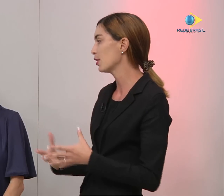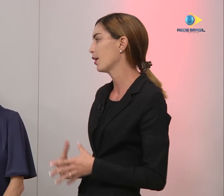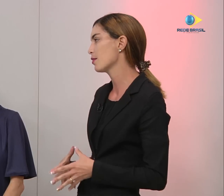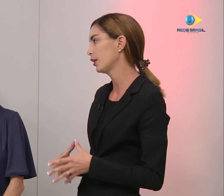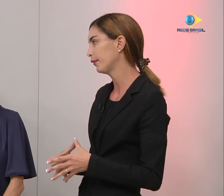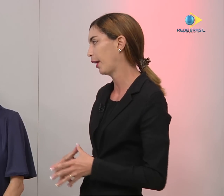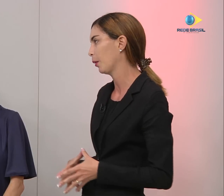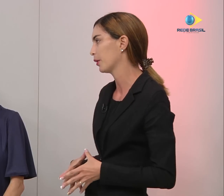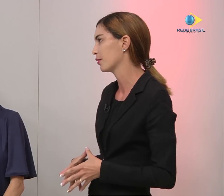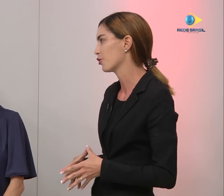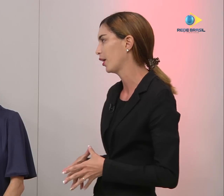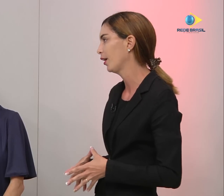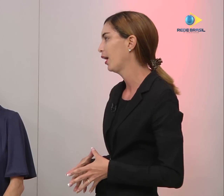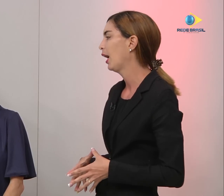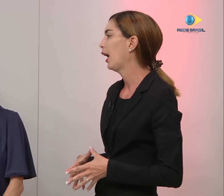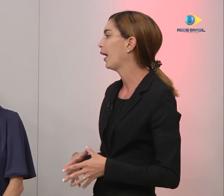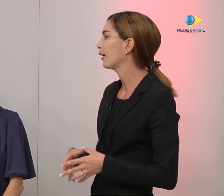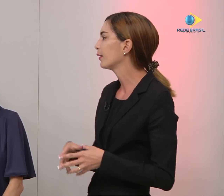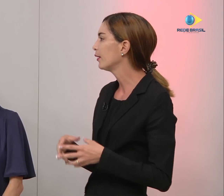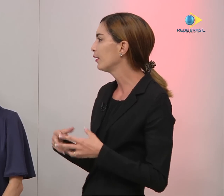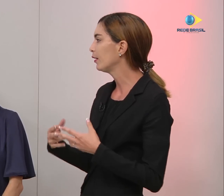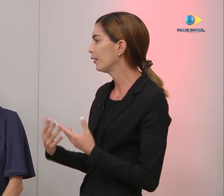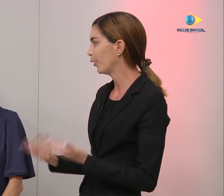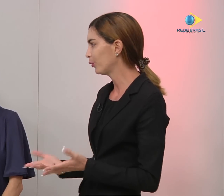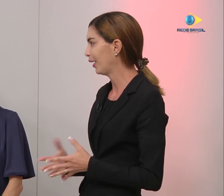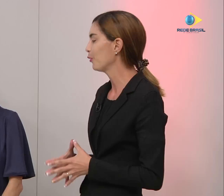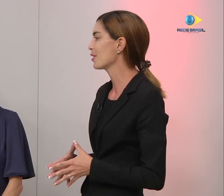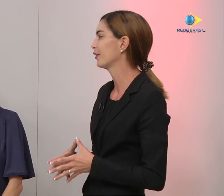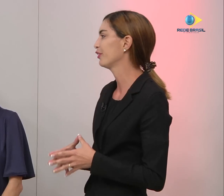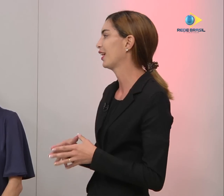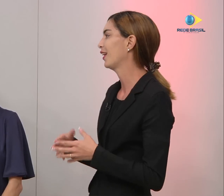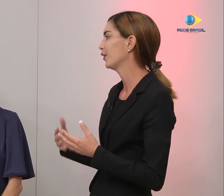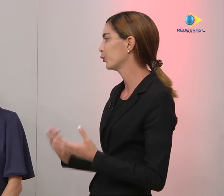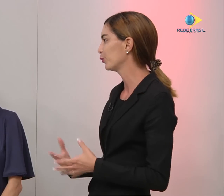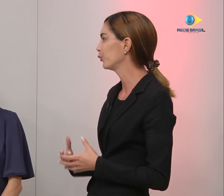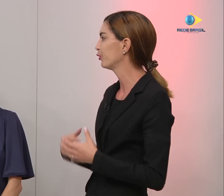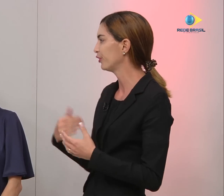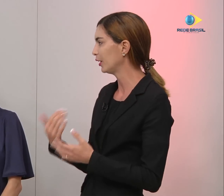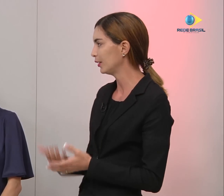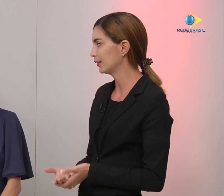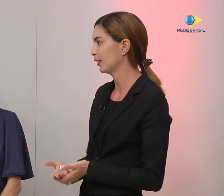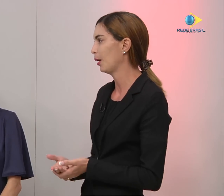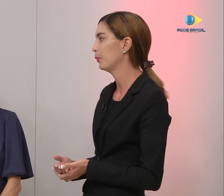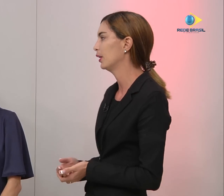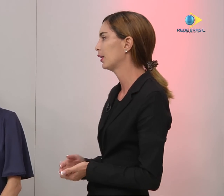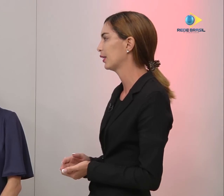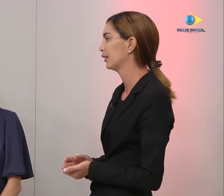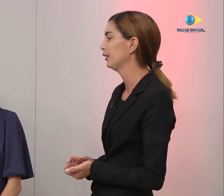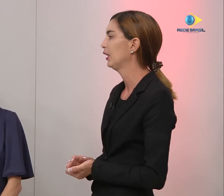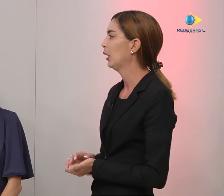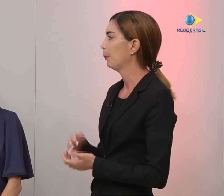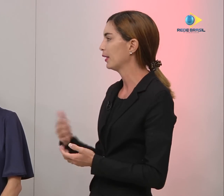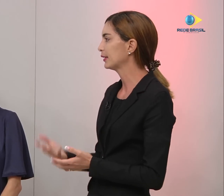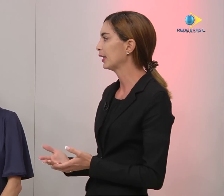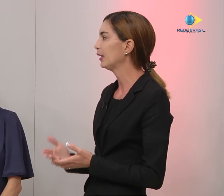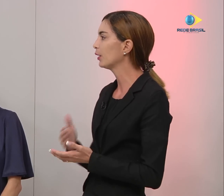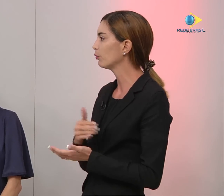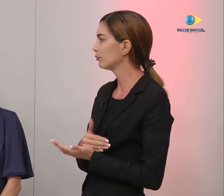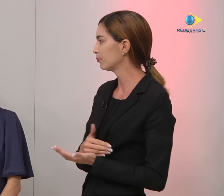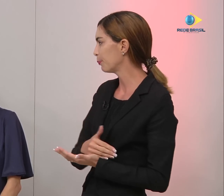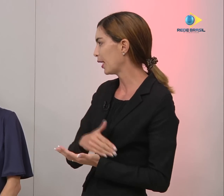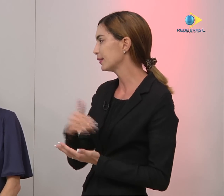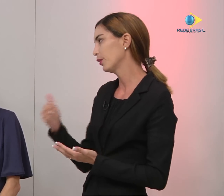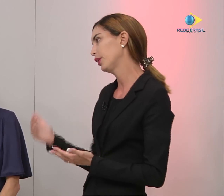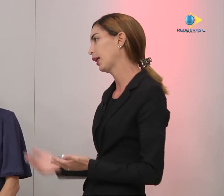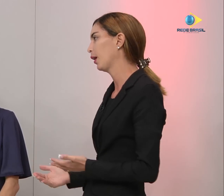proficiência de intérprete. Perfeito. Aí, eu tenho certificado, tudo, fiz a banca, passei.